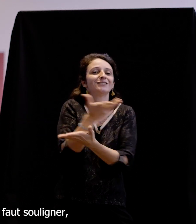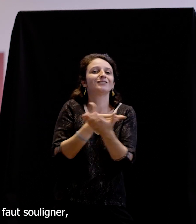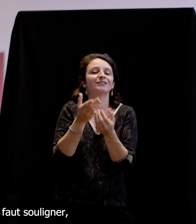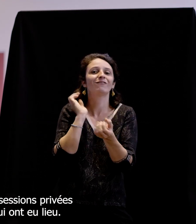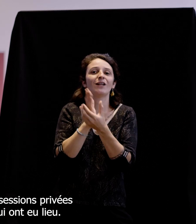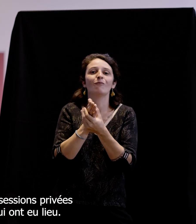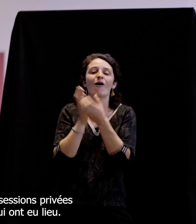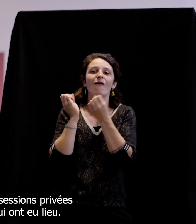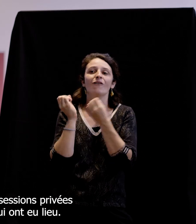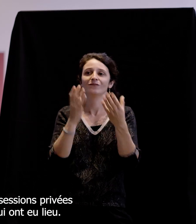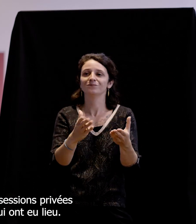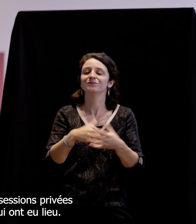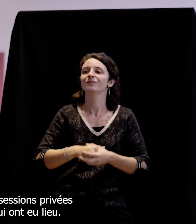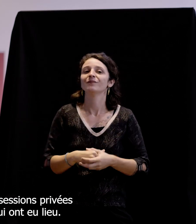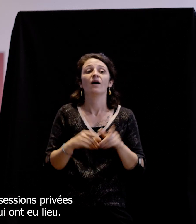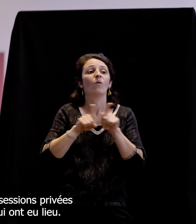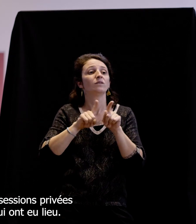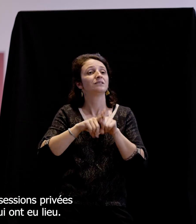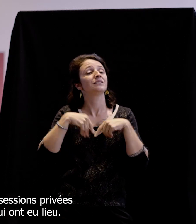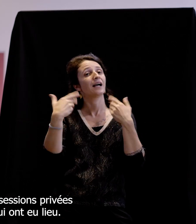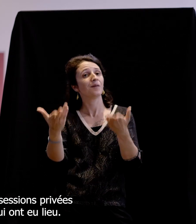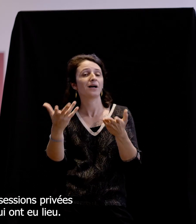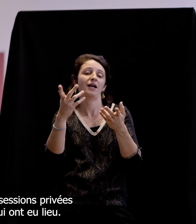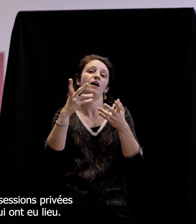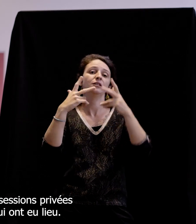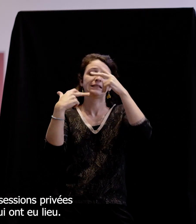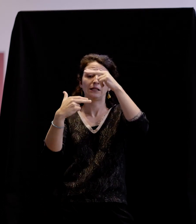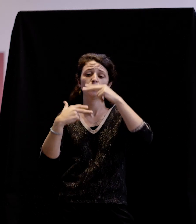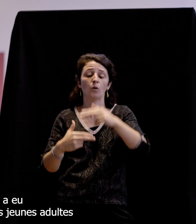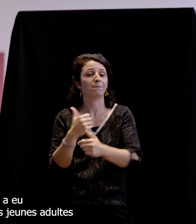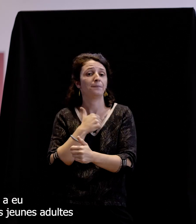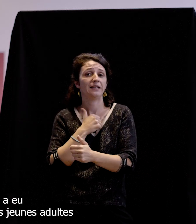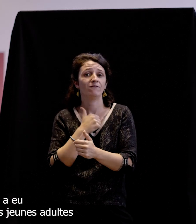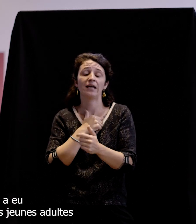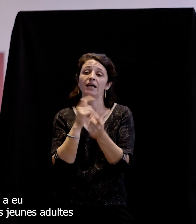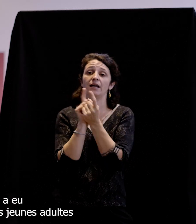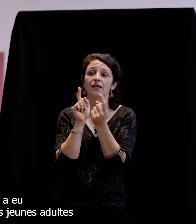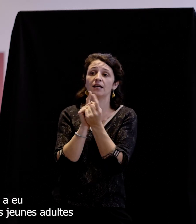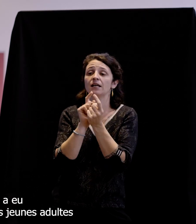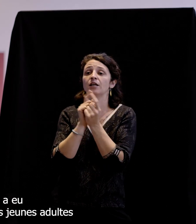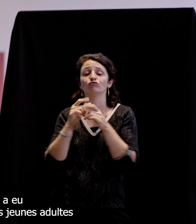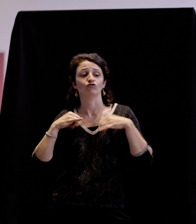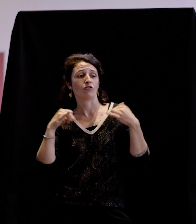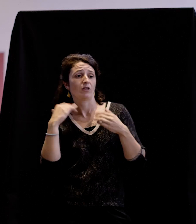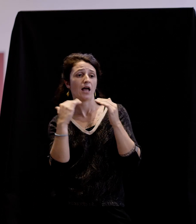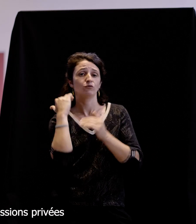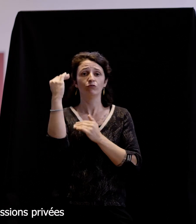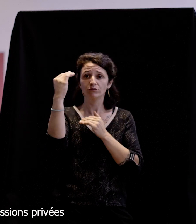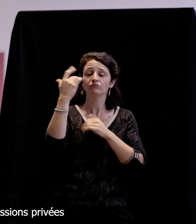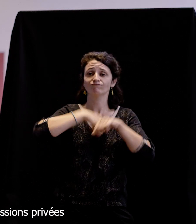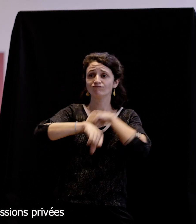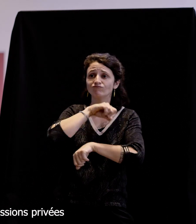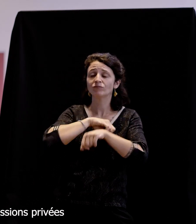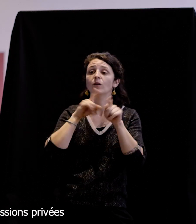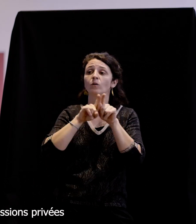faut souligner, c'est le nombre de sessions privées jeunes adultes qui ont eu lieu. Donc, il y a eu des sessions privées jeunes adultes et il y a eu